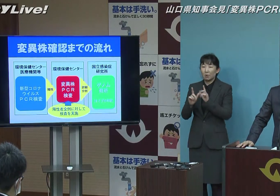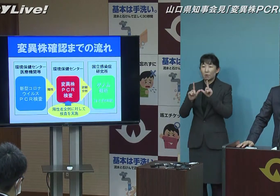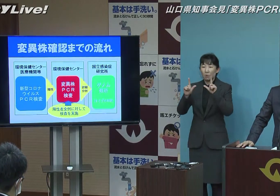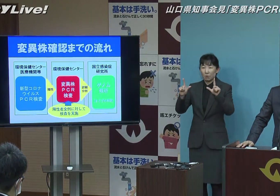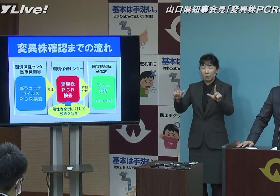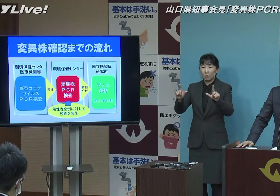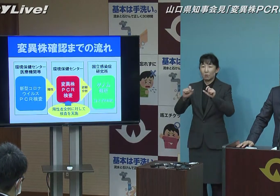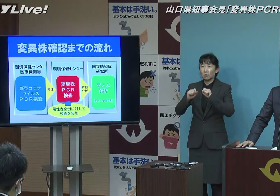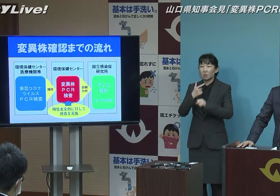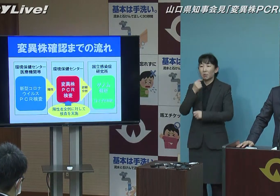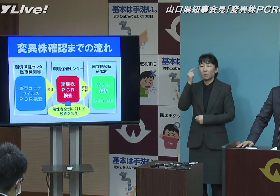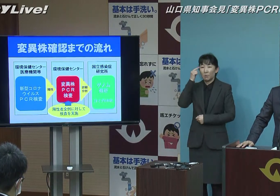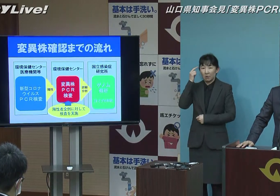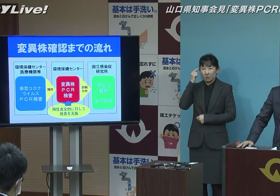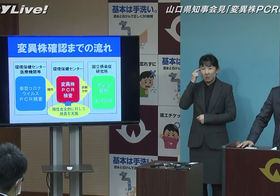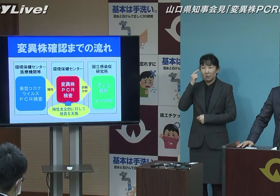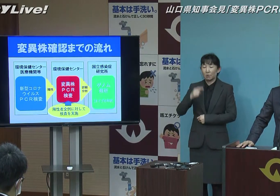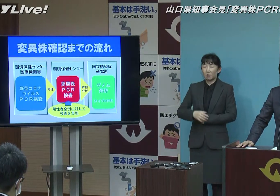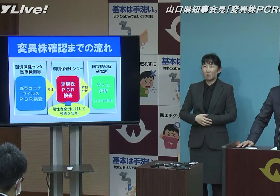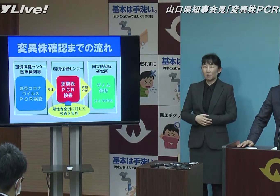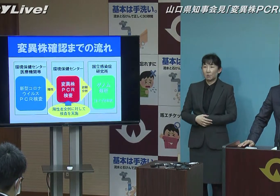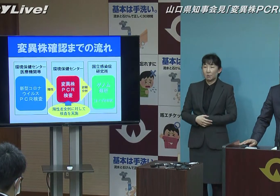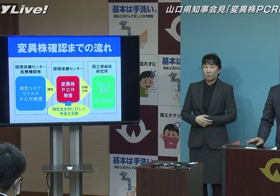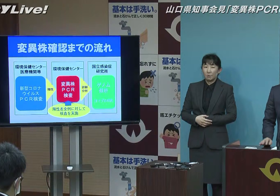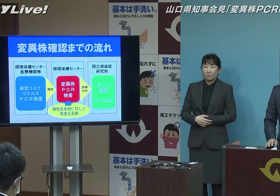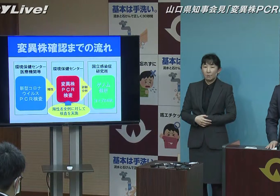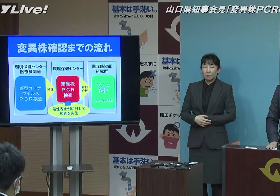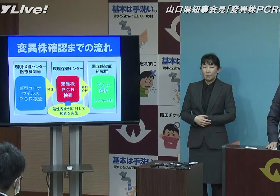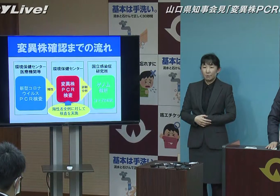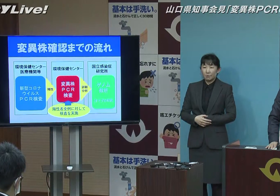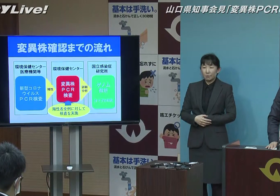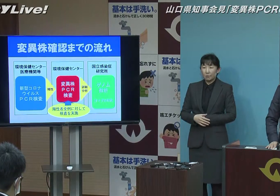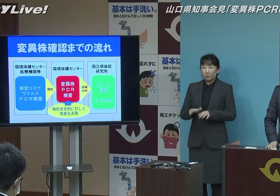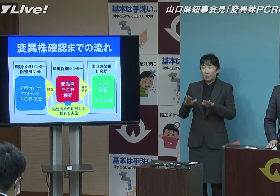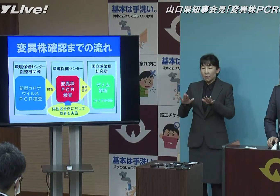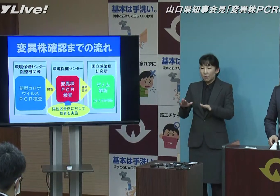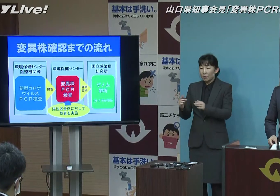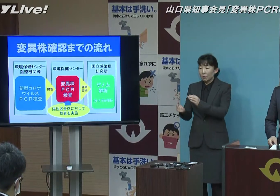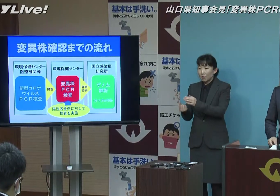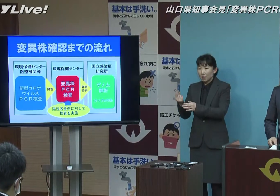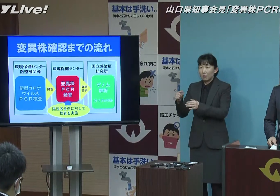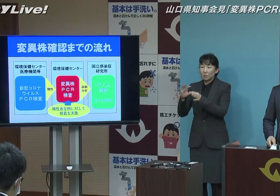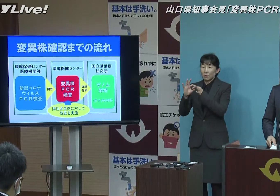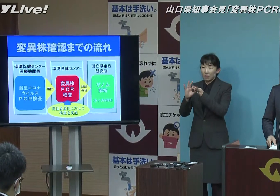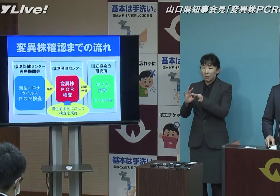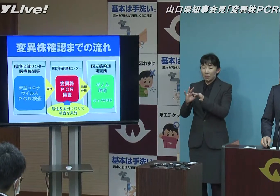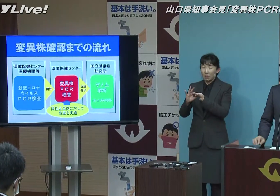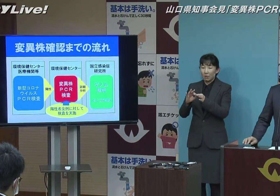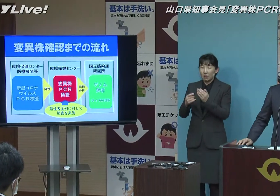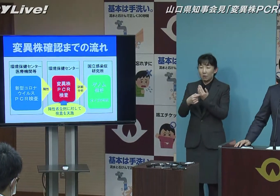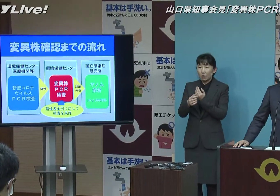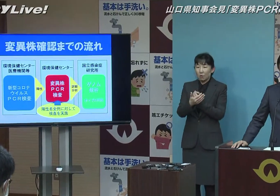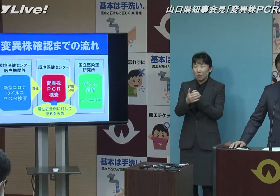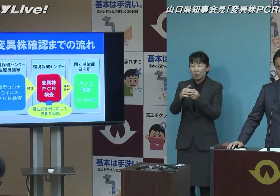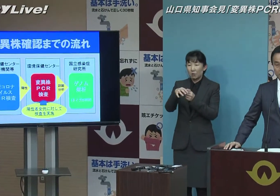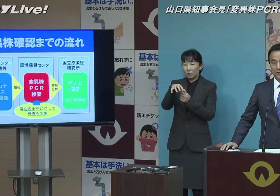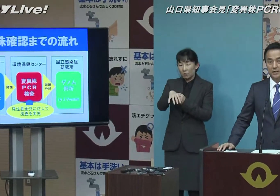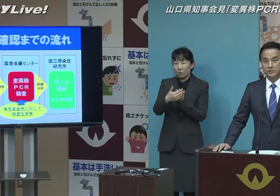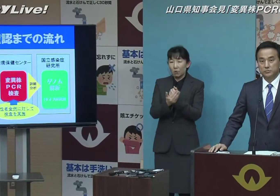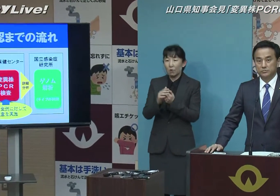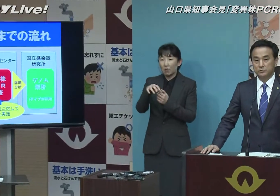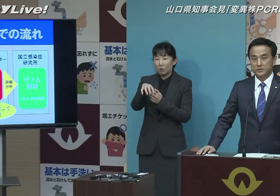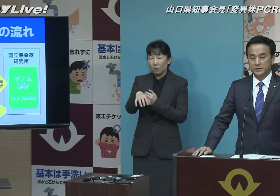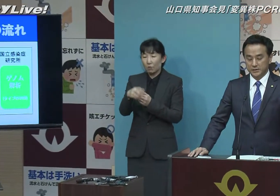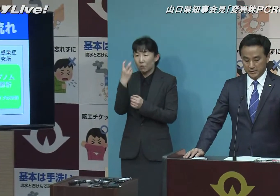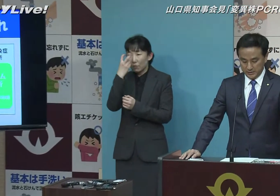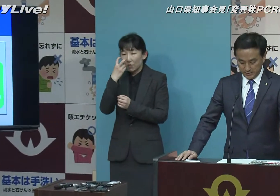をさせていただきたいと思います。でこの度の事案についてですが、これまでの保健所の調査によりますと、発